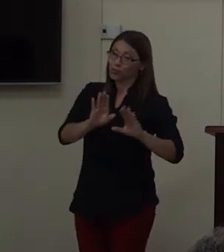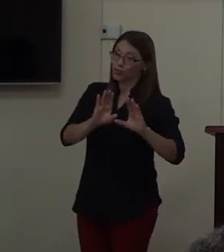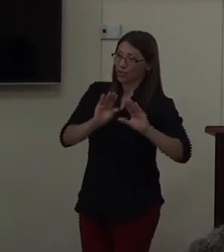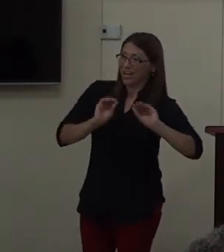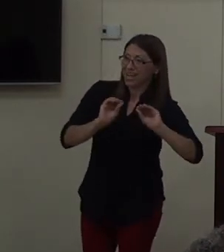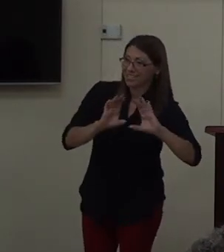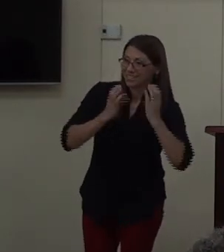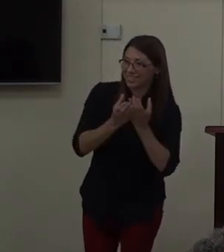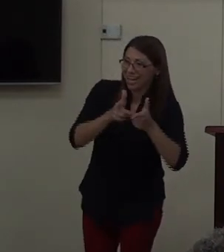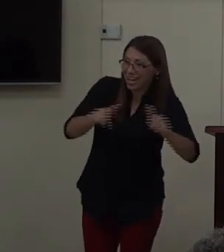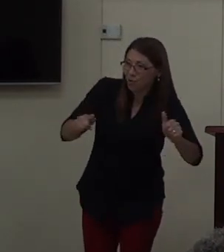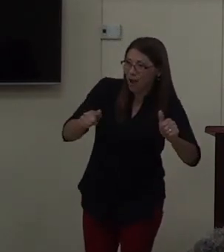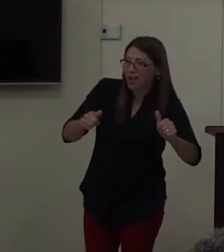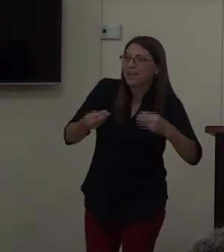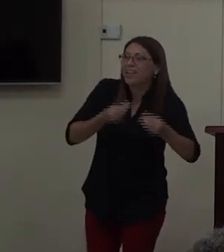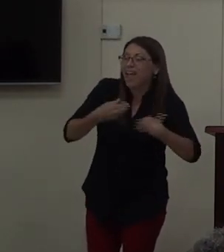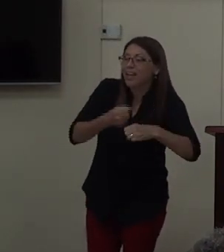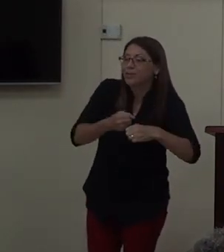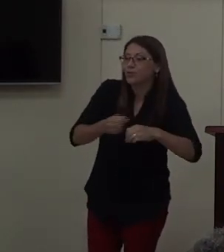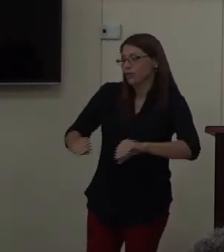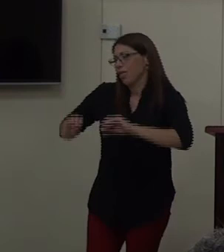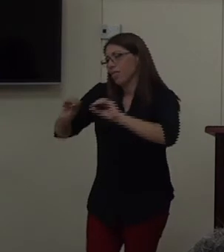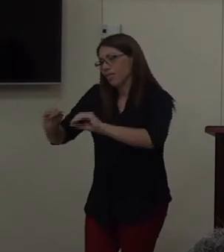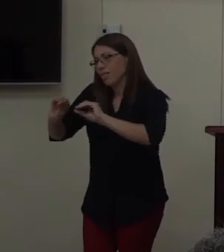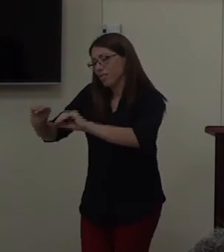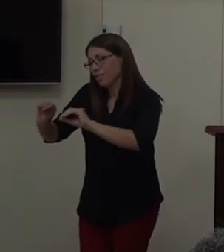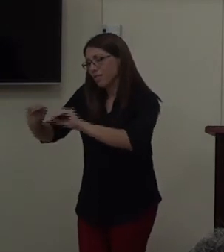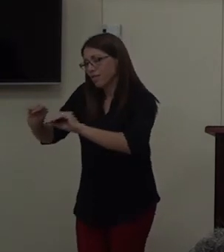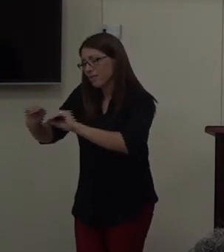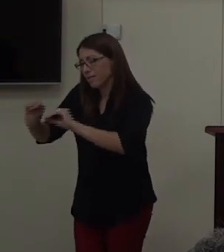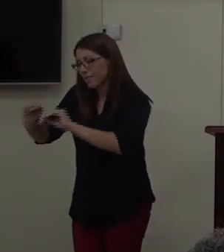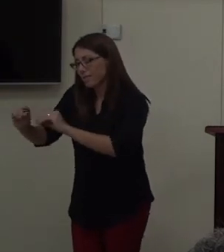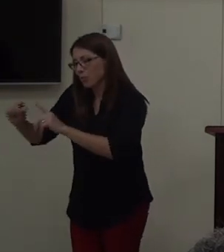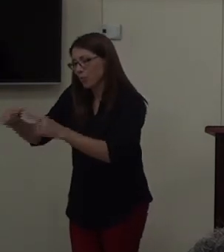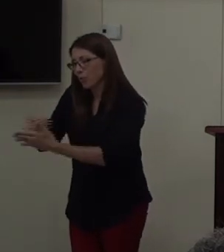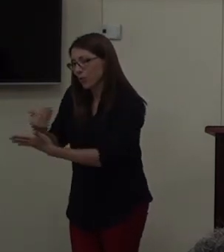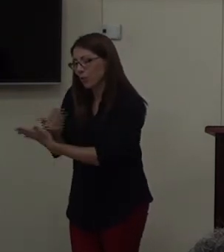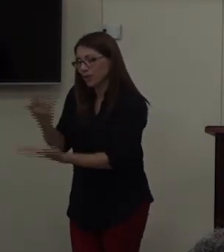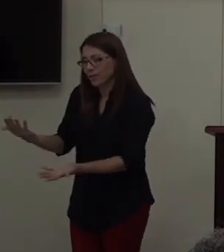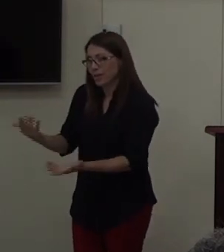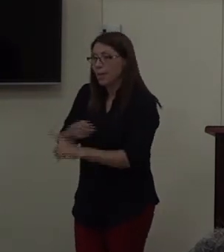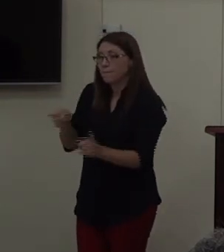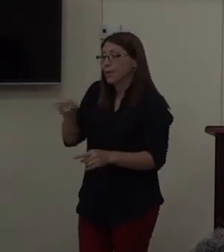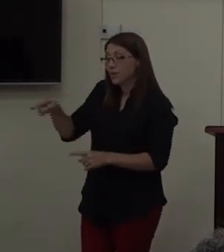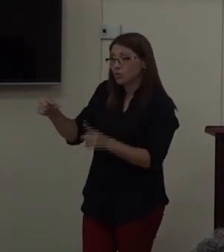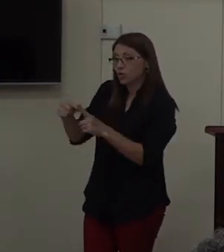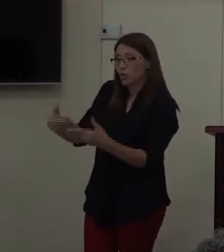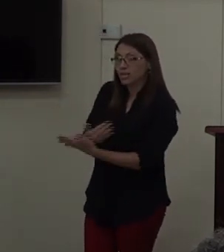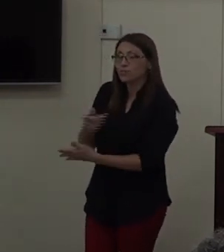lengua todas las palabras que, todos los neologismos que va creando para esa nueva realidad, ¿verdad? Pero esos neologismos no